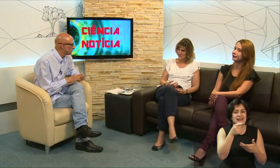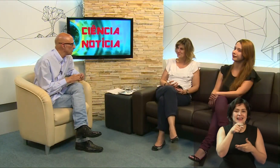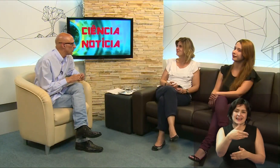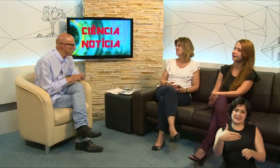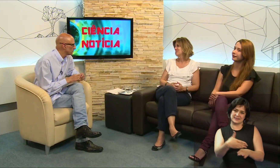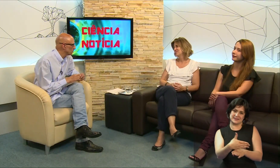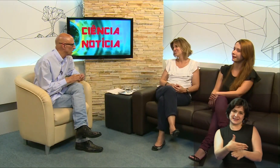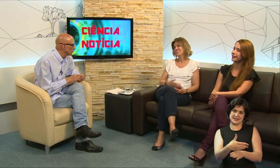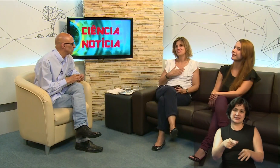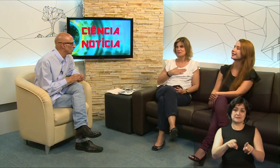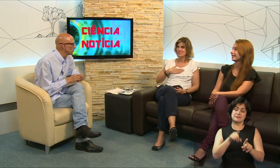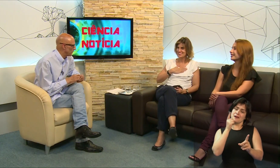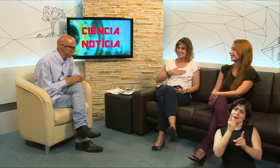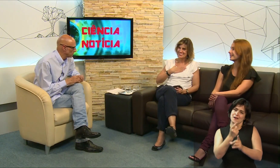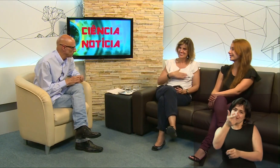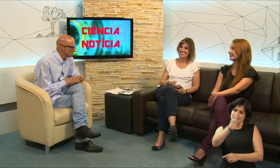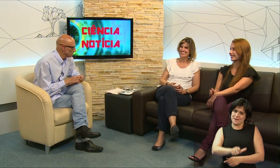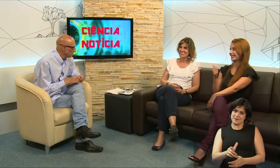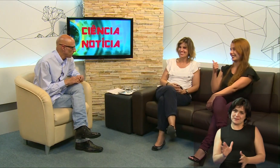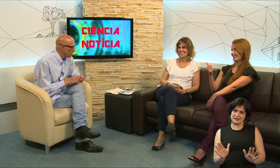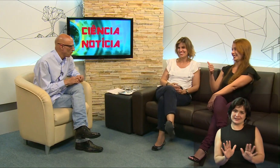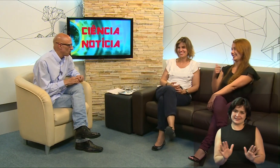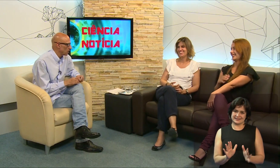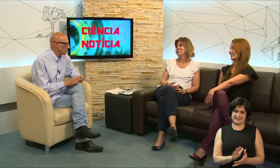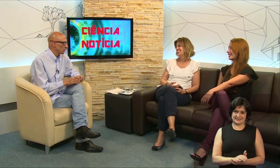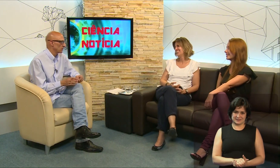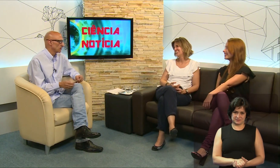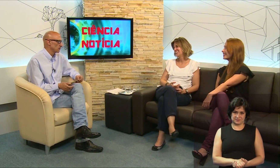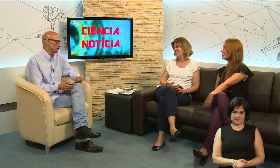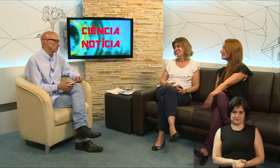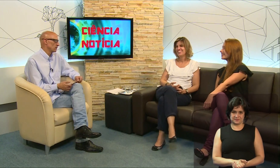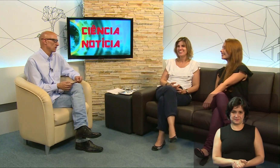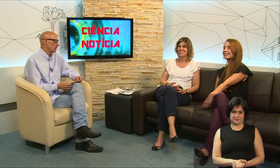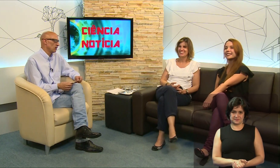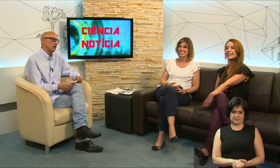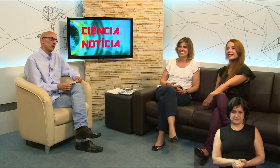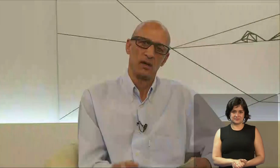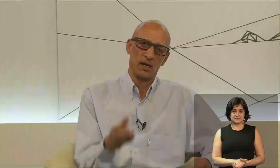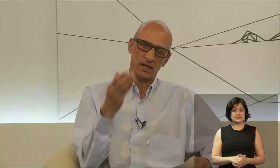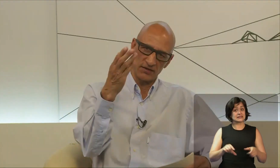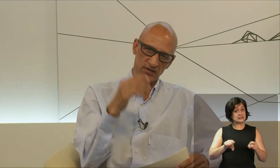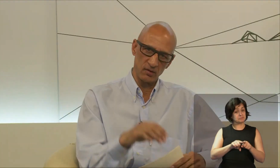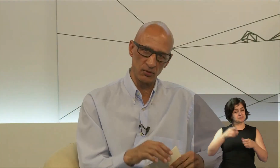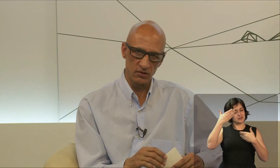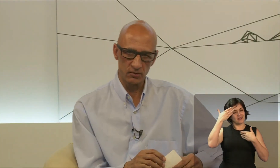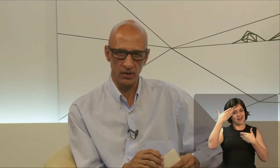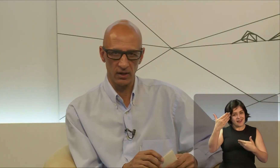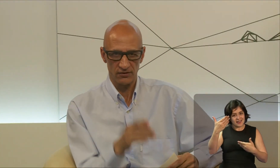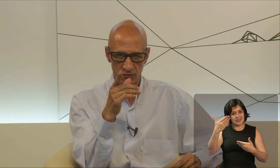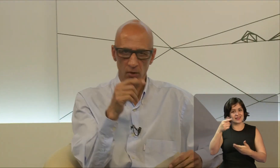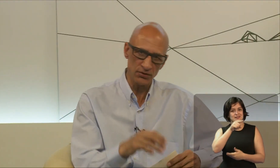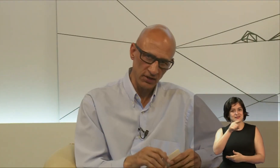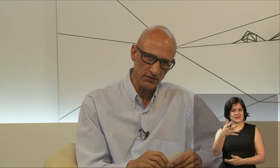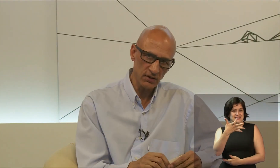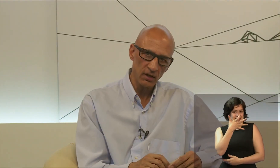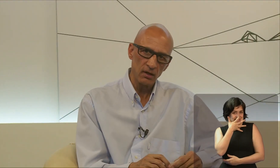uma próxima oportunidade. Uma satisfação estar aqui. Obrigada. Agradecemos